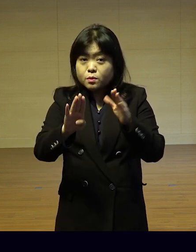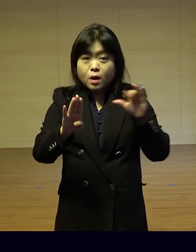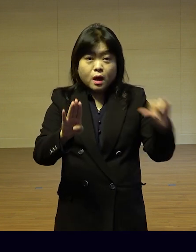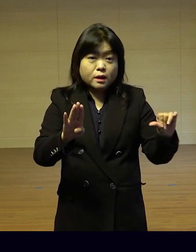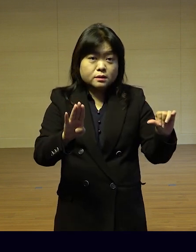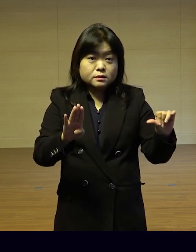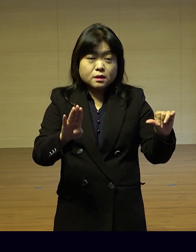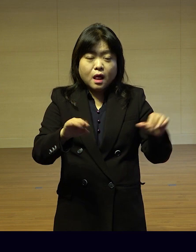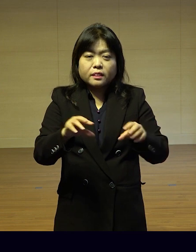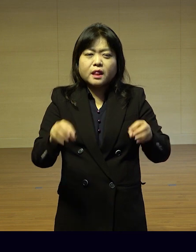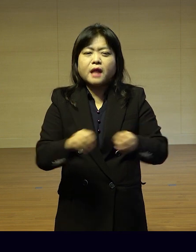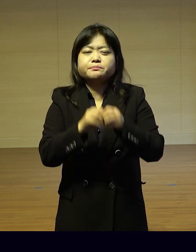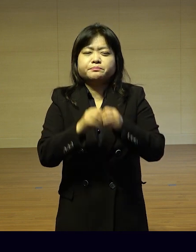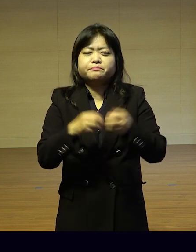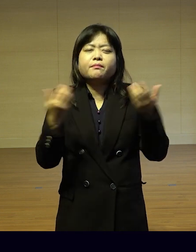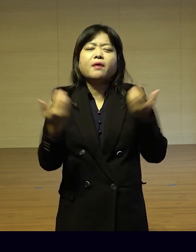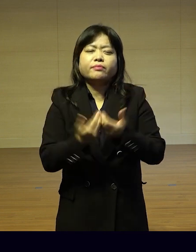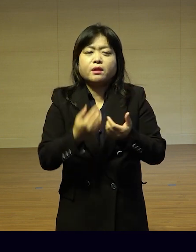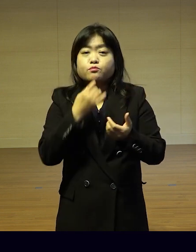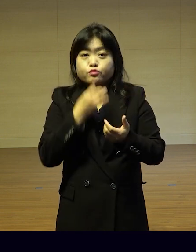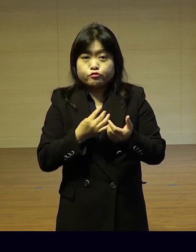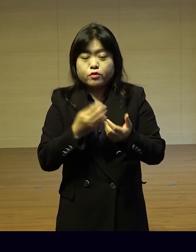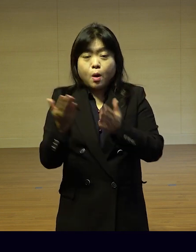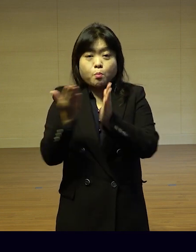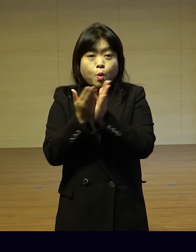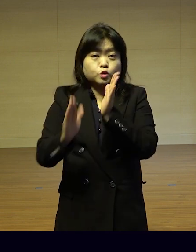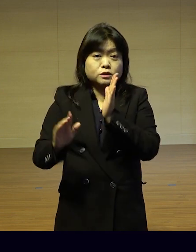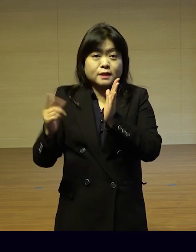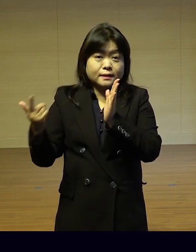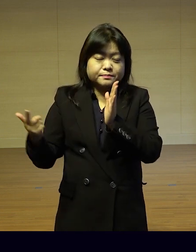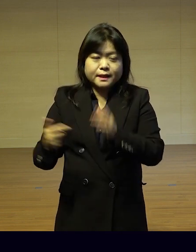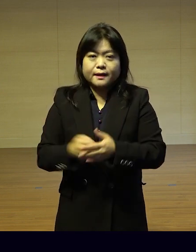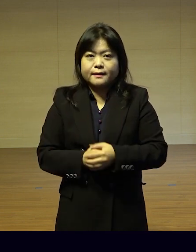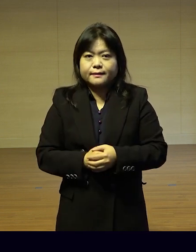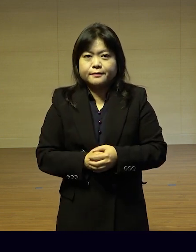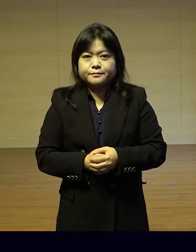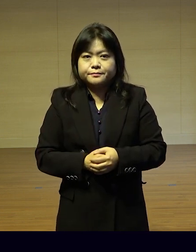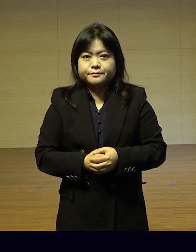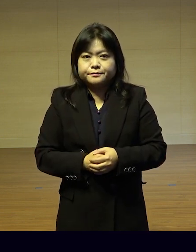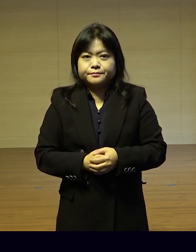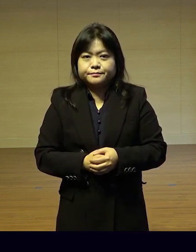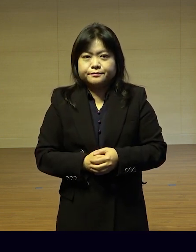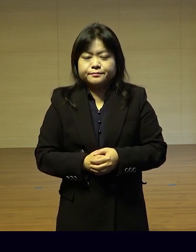관계는 대립된 관계, 반대 관계지 그것은 모순 관계여야 합니다.